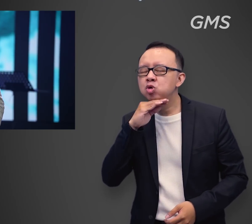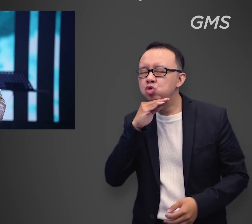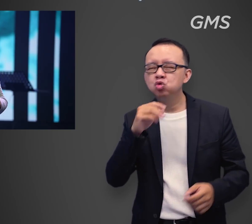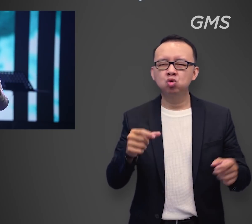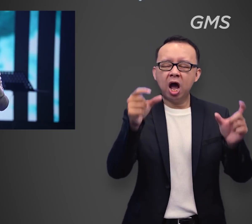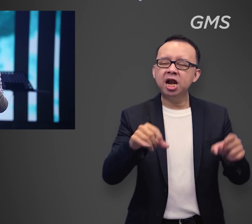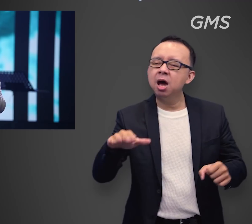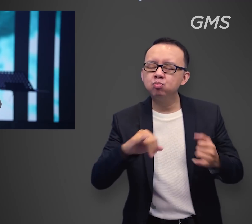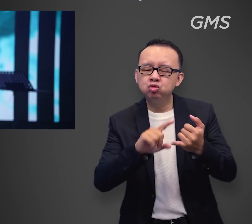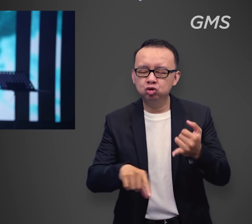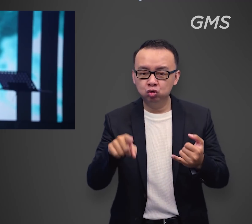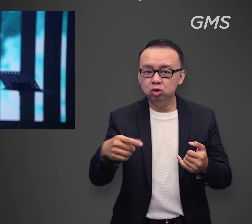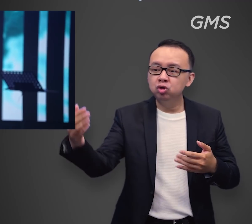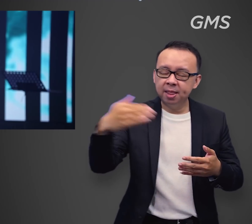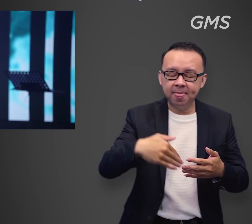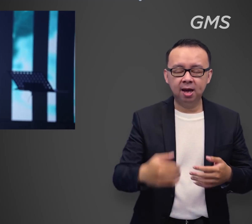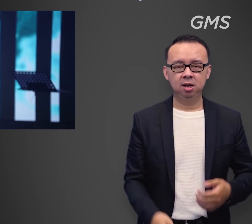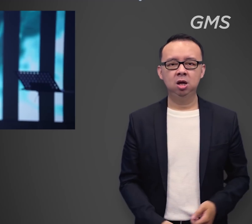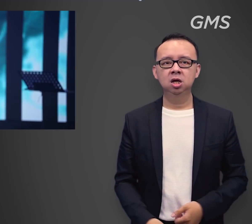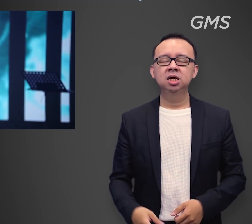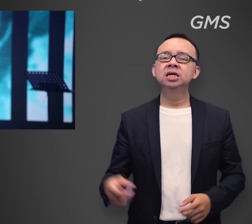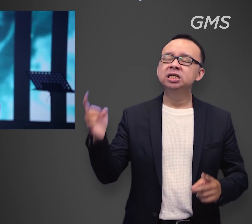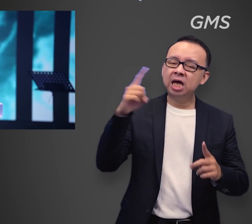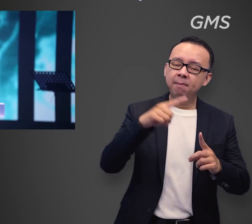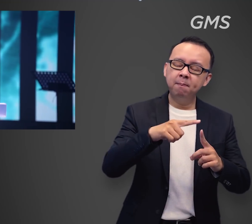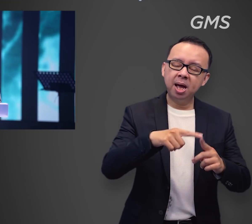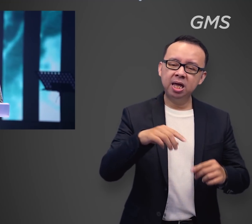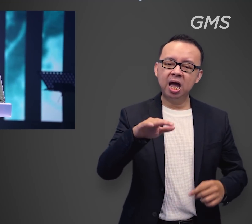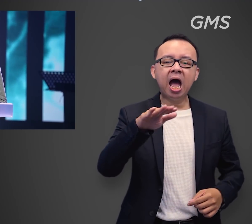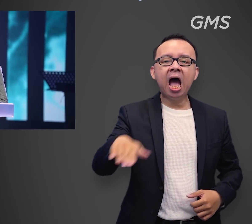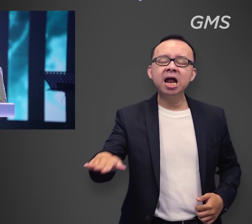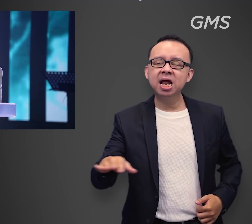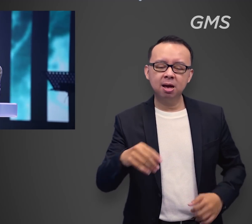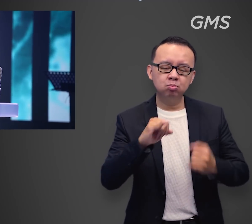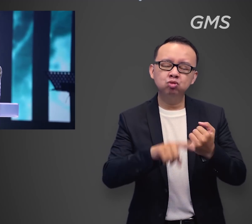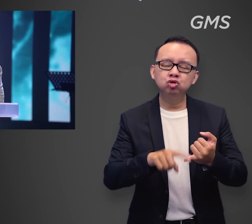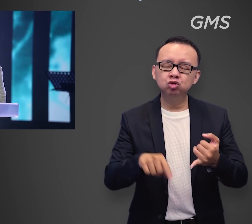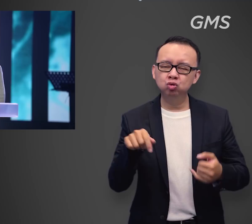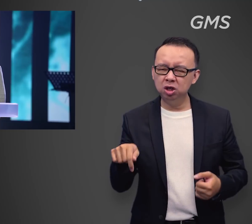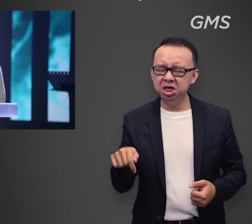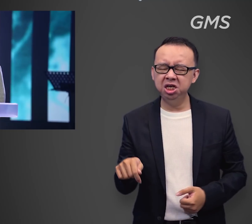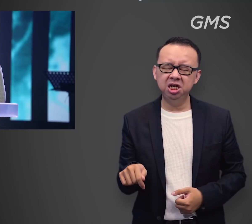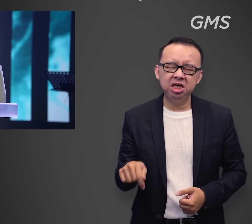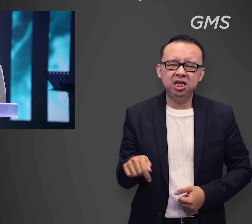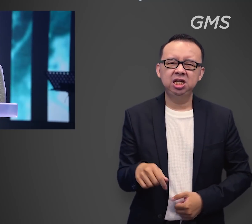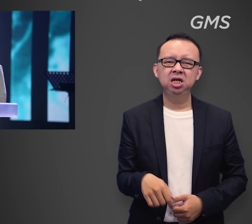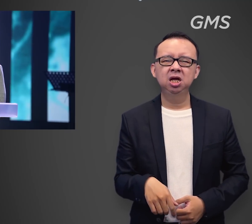Sampai satu saat anak bungsu ini menyadari keadaannya. Ya aku ini makananku berlomba sama